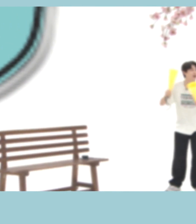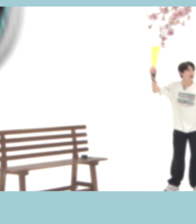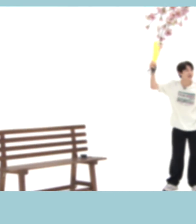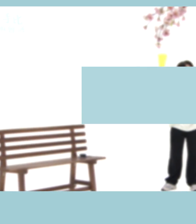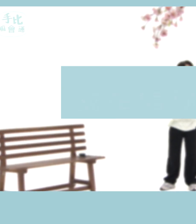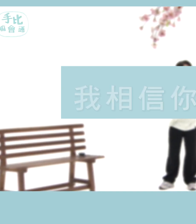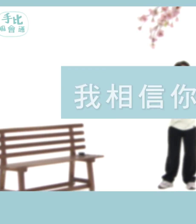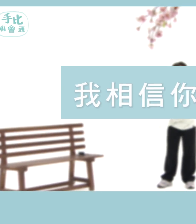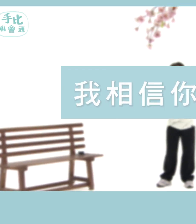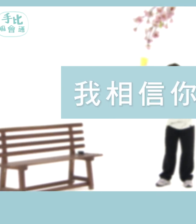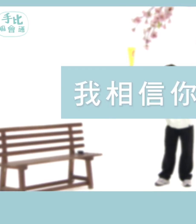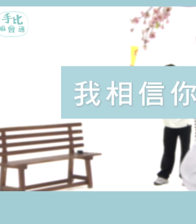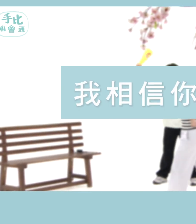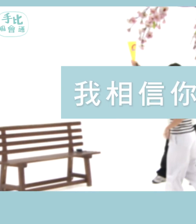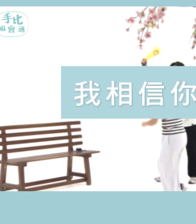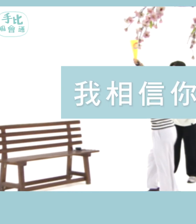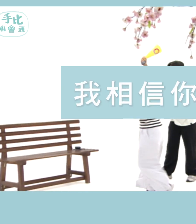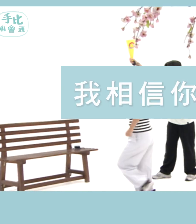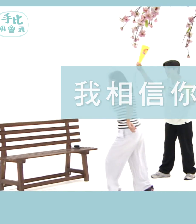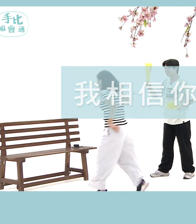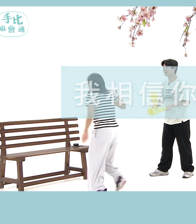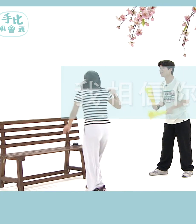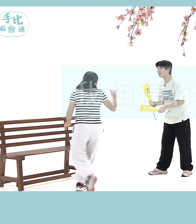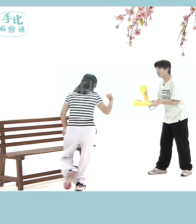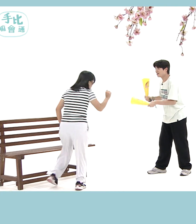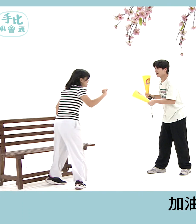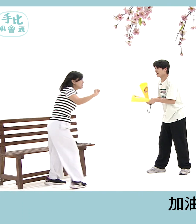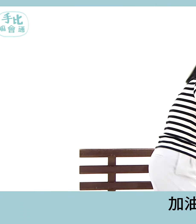油，加油，快到了，快到了，加油！